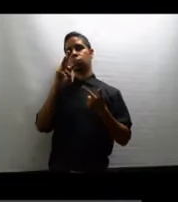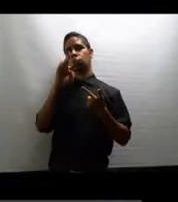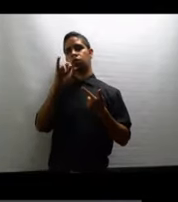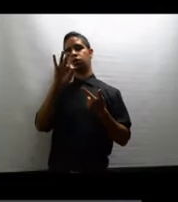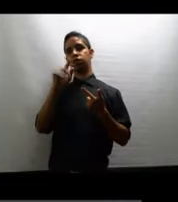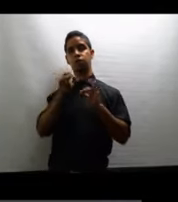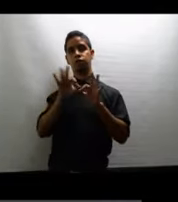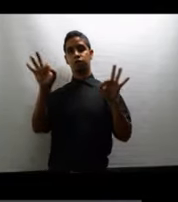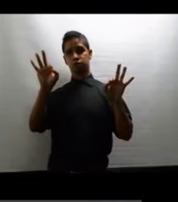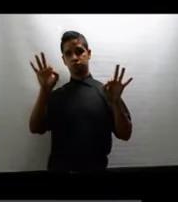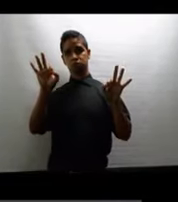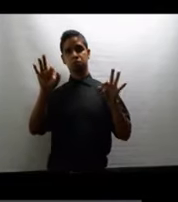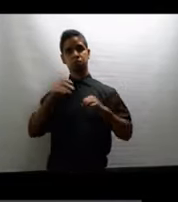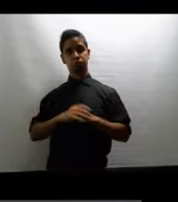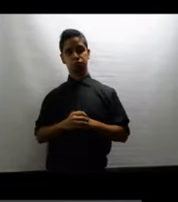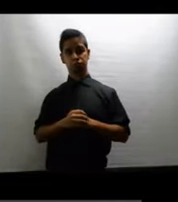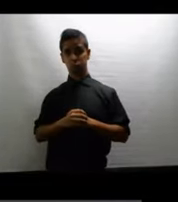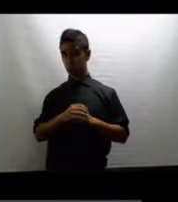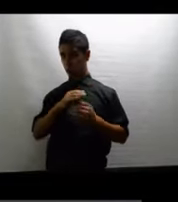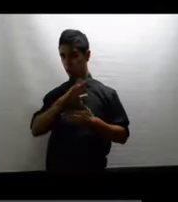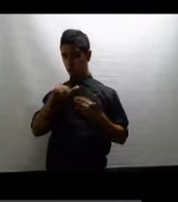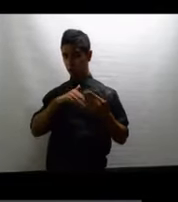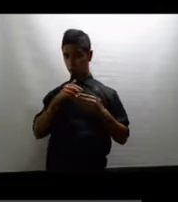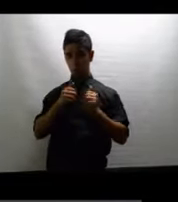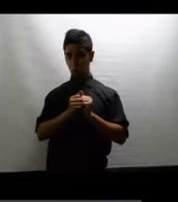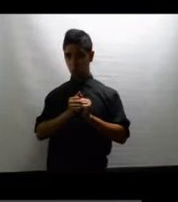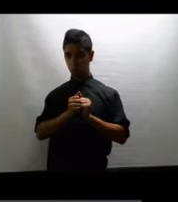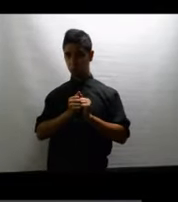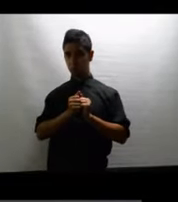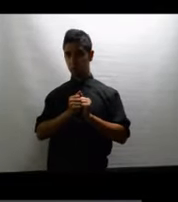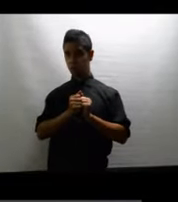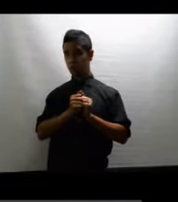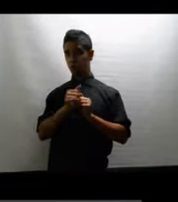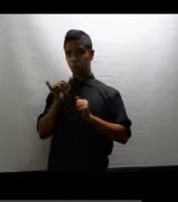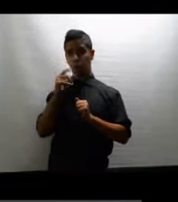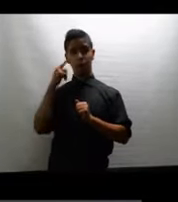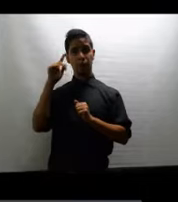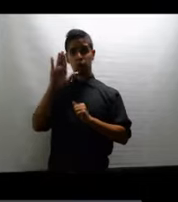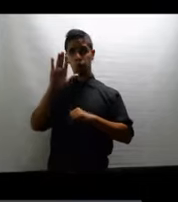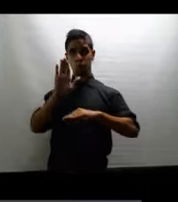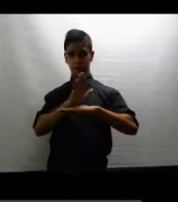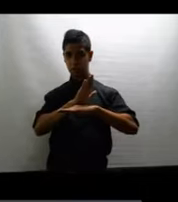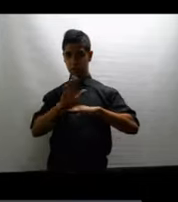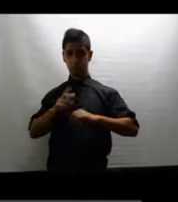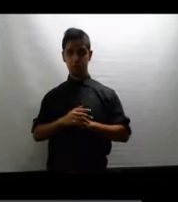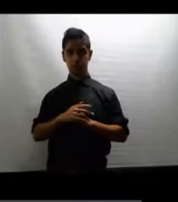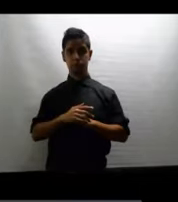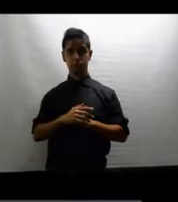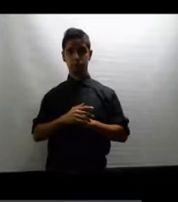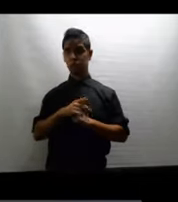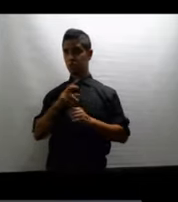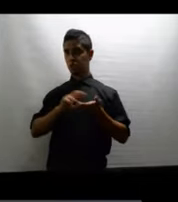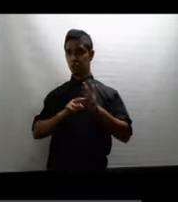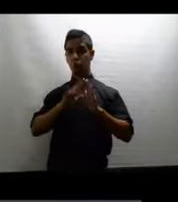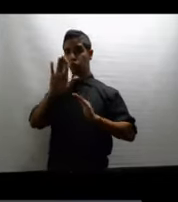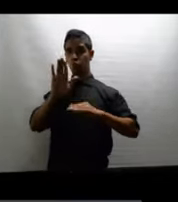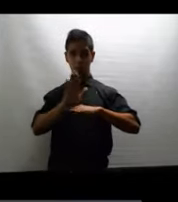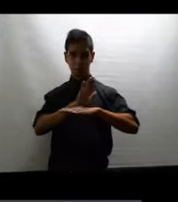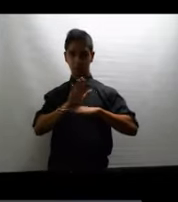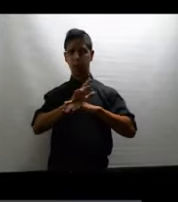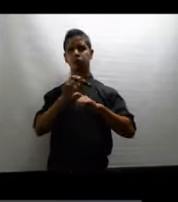sale gratis. Y todo esto es igualmente válido para tu negocio. Así que cambia tu negocio a AT&T